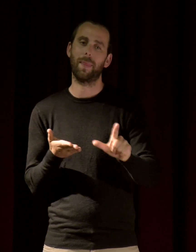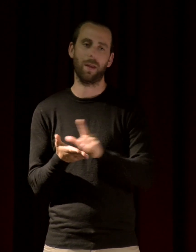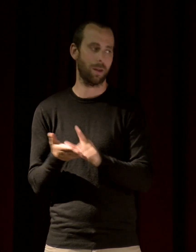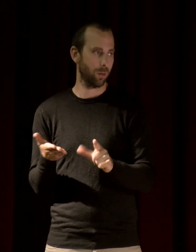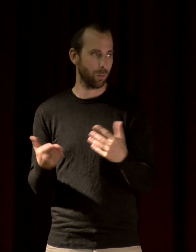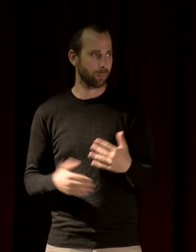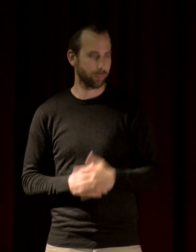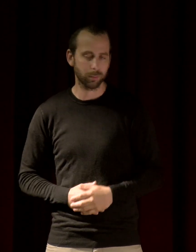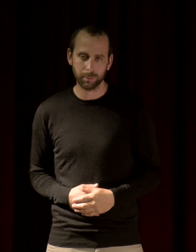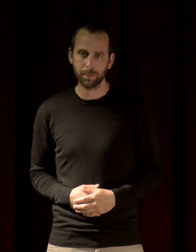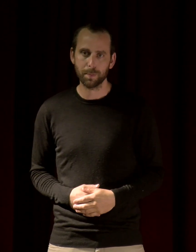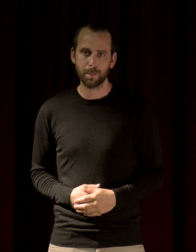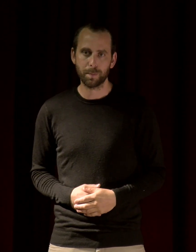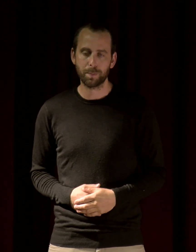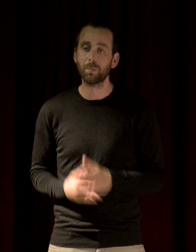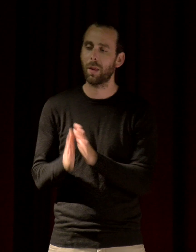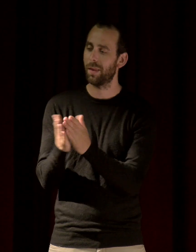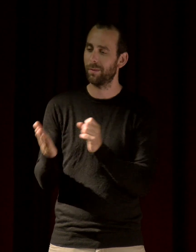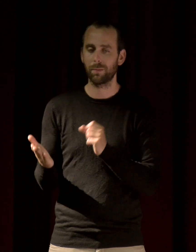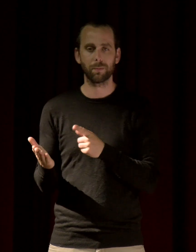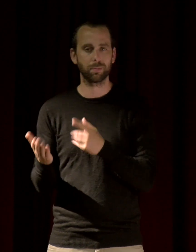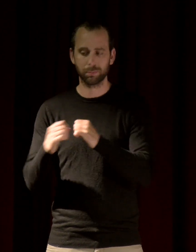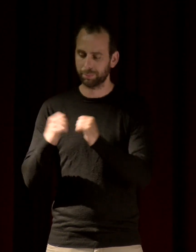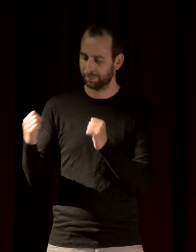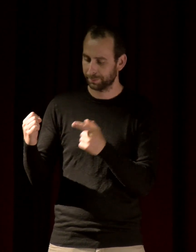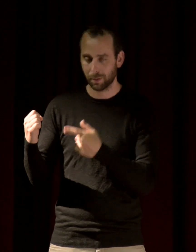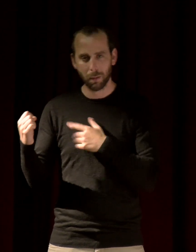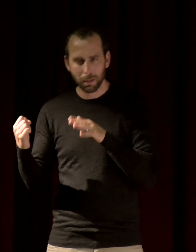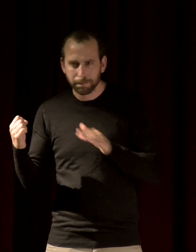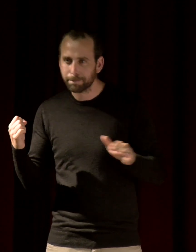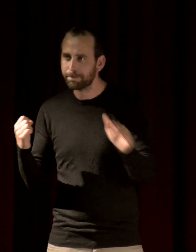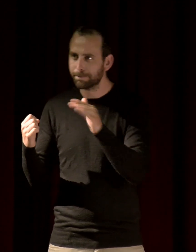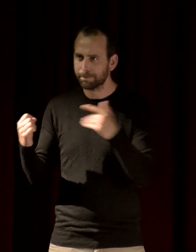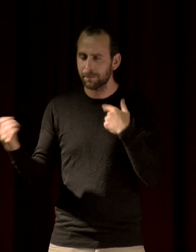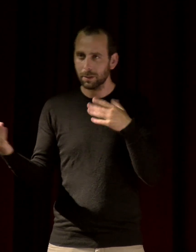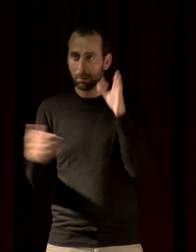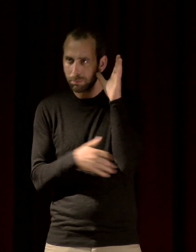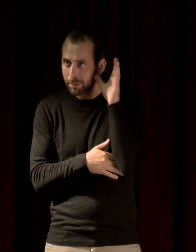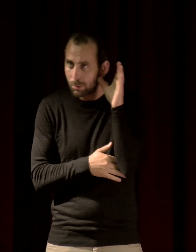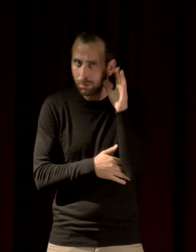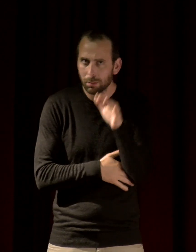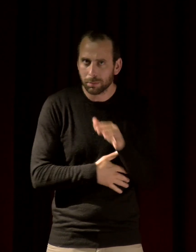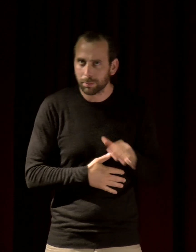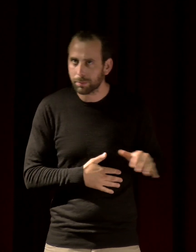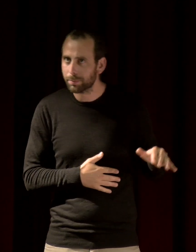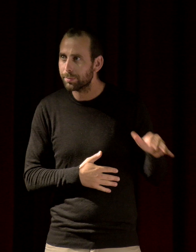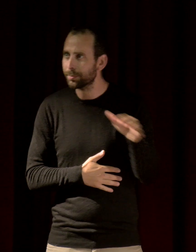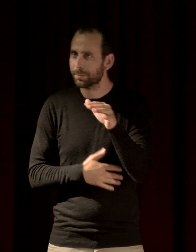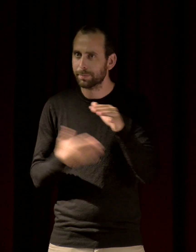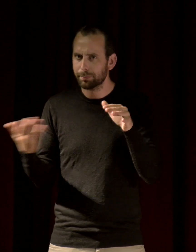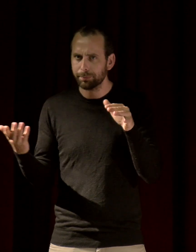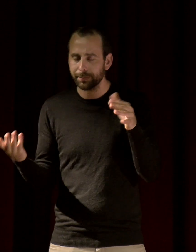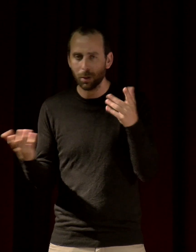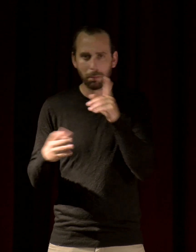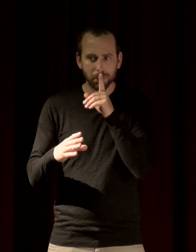ce livre. Un livre dans lequel vous nous invitez à nous mettre à l'écoute des mille et une formes que peut